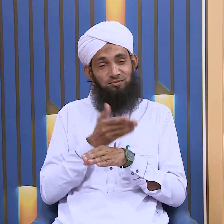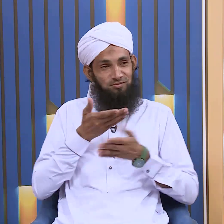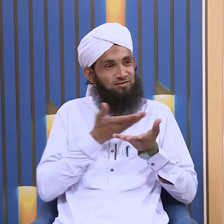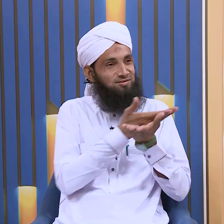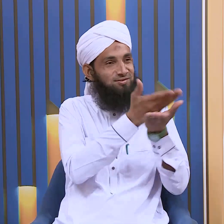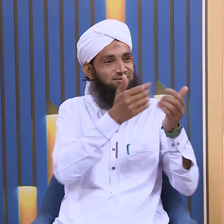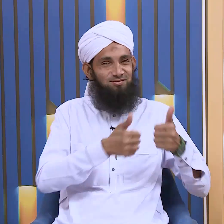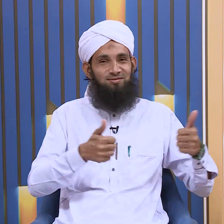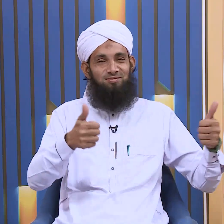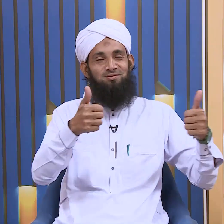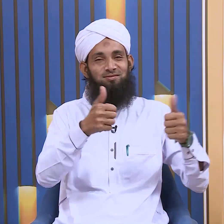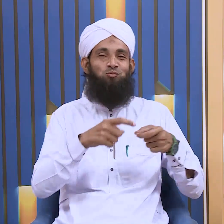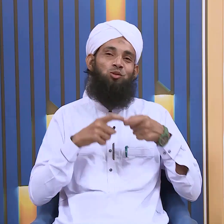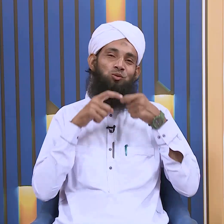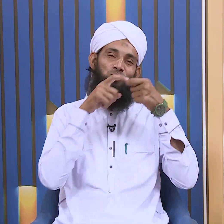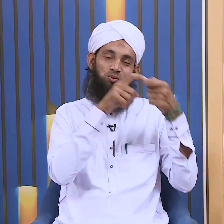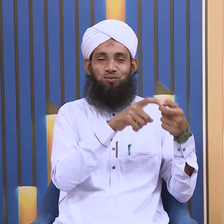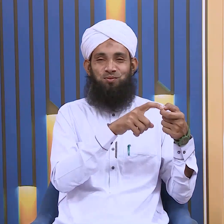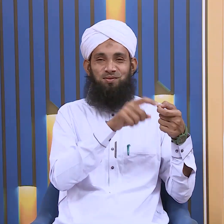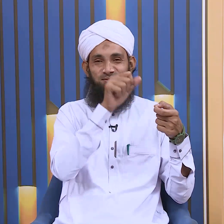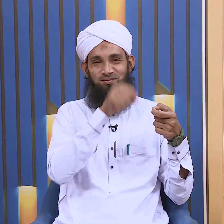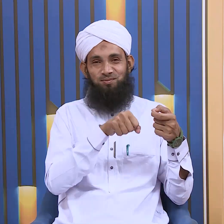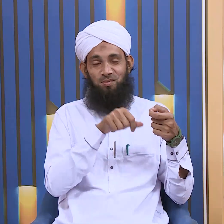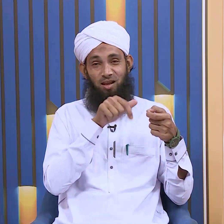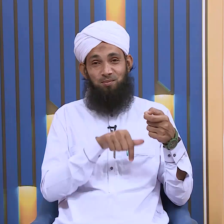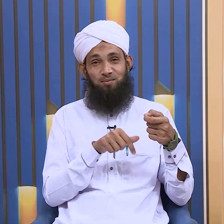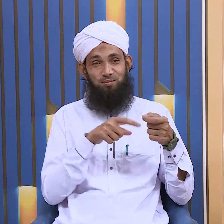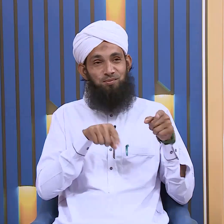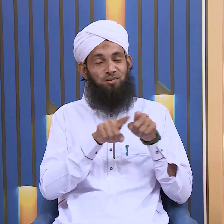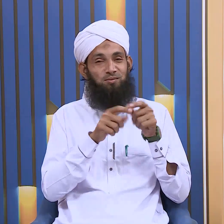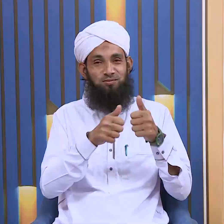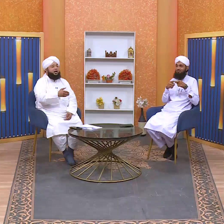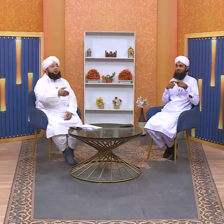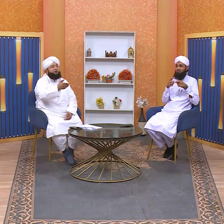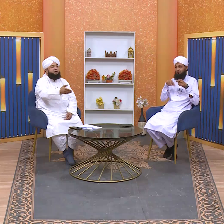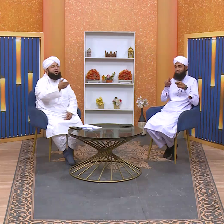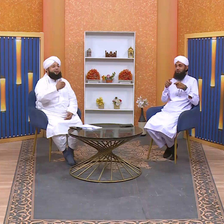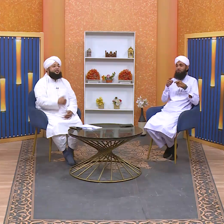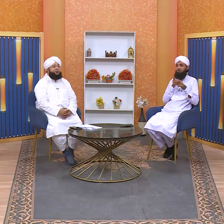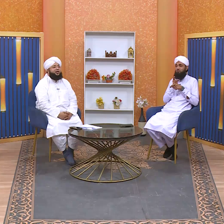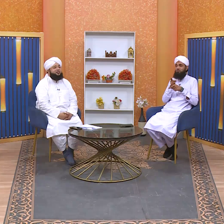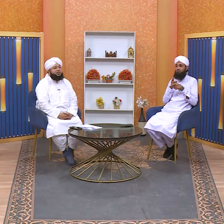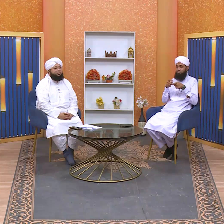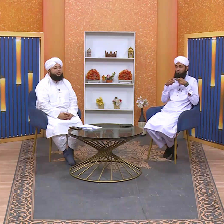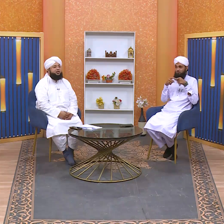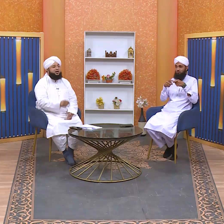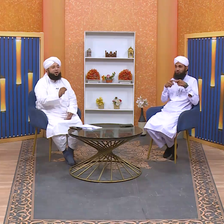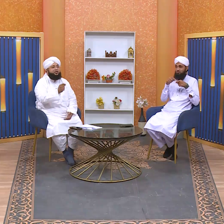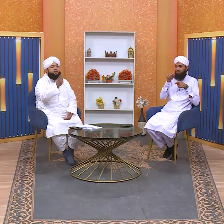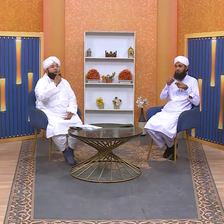موجود ہیں ہم ان سے سوالات ہم لیتے ہیں اور آپ ہمارا پروگرام دیکھ رہے ہیں تو آپ بھی ہمیں ہمارے سوالات کے جوابات کمنٹس کی صورت